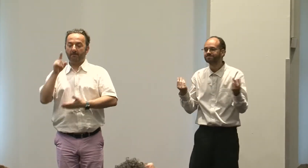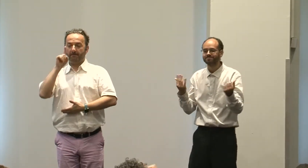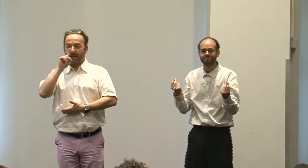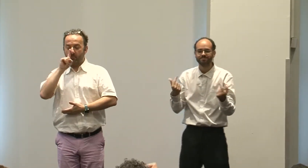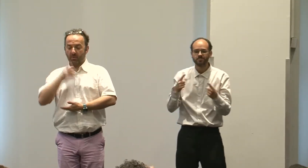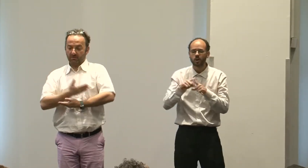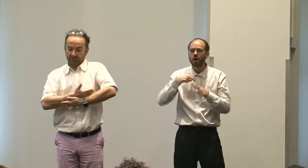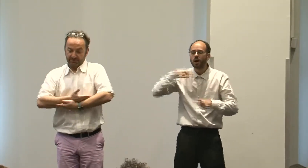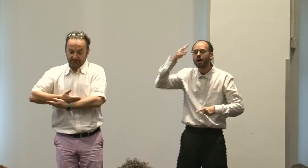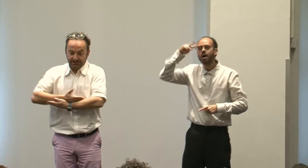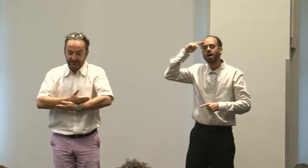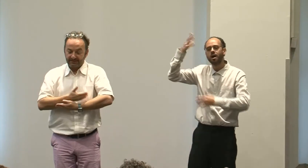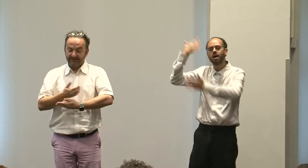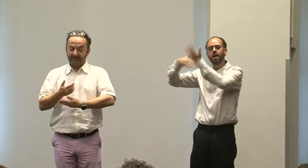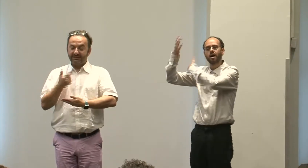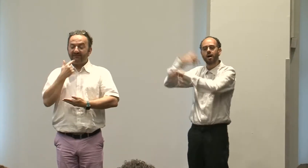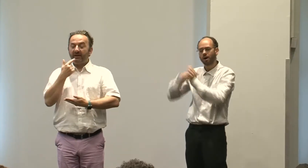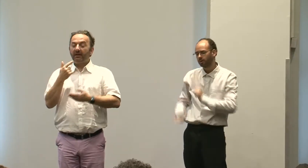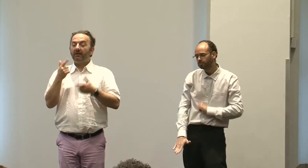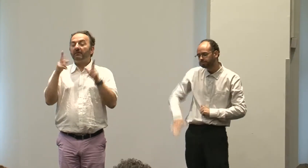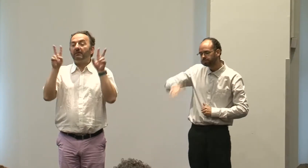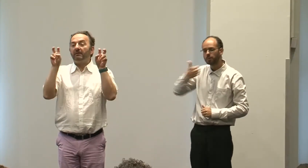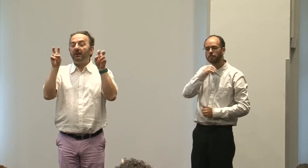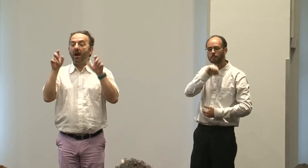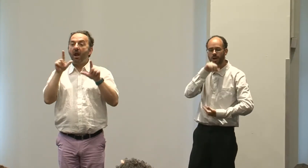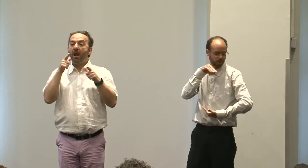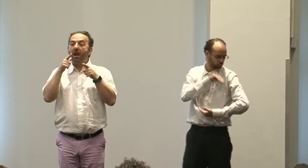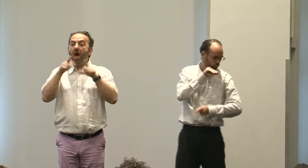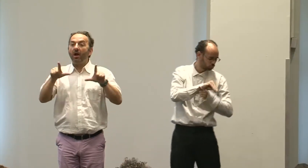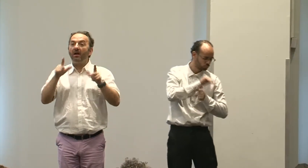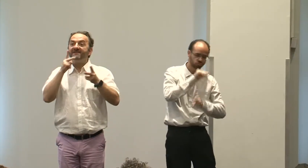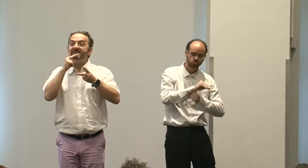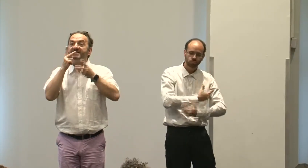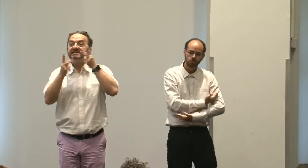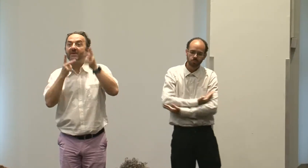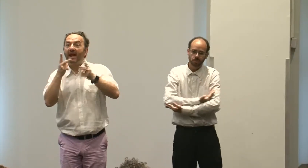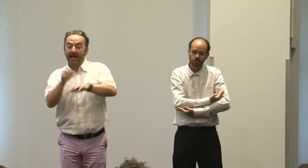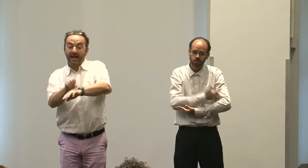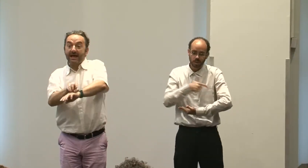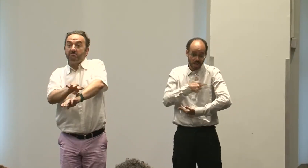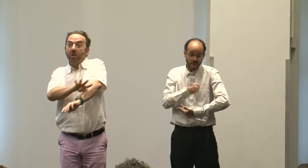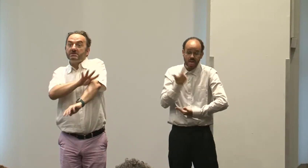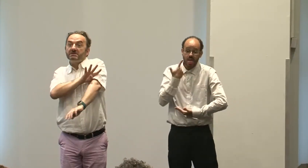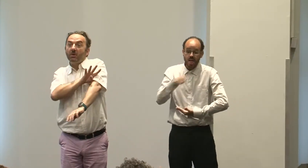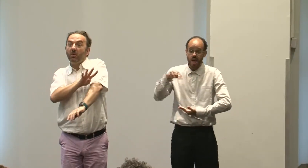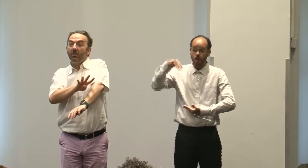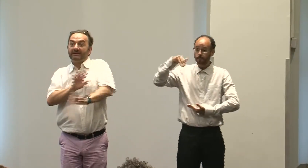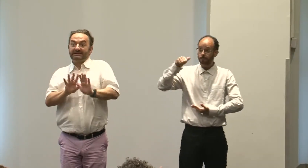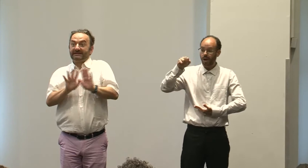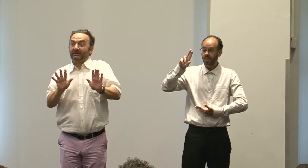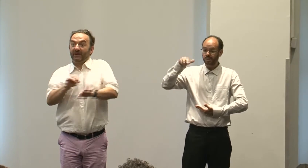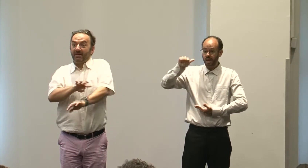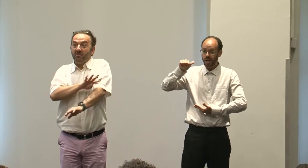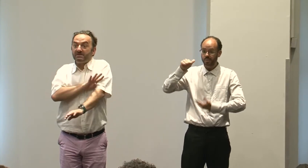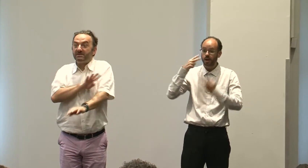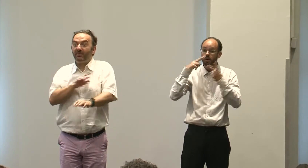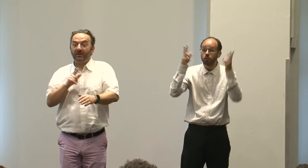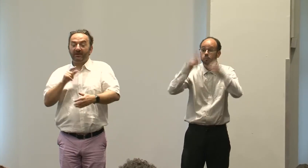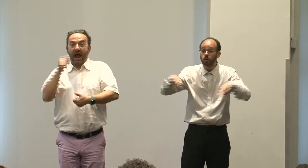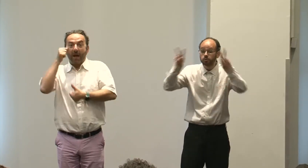isso foi uma coisa emocionante. Eu me lembro de que eu cresci com os cuidados da minha mãe,